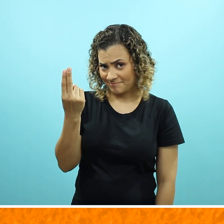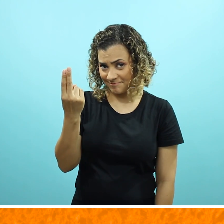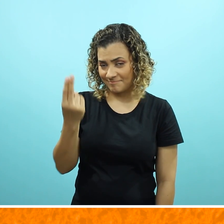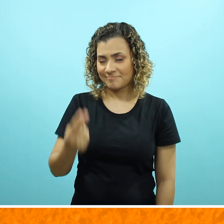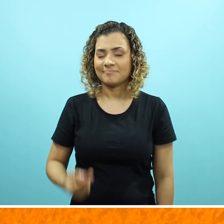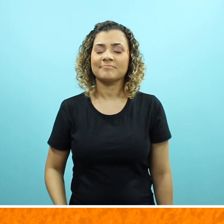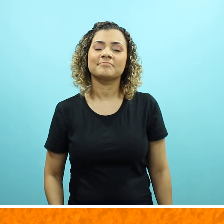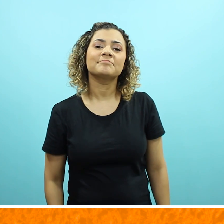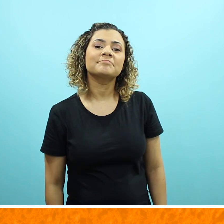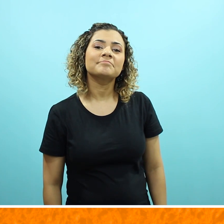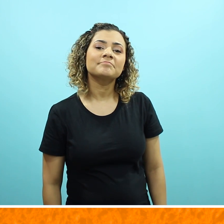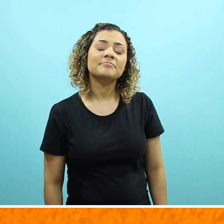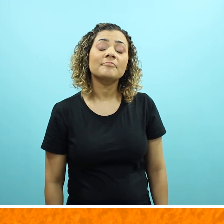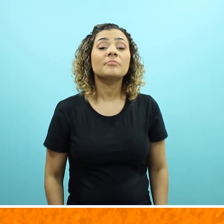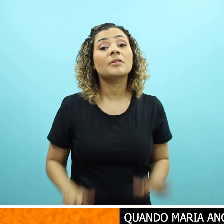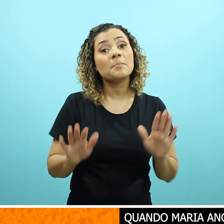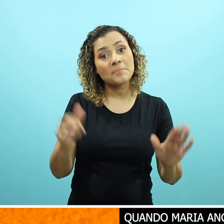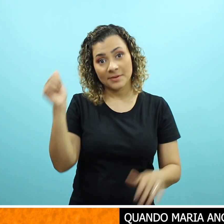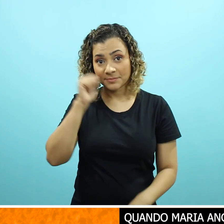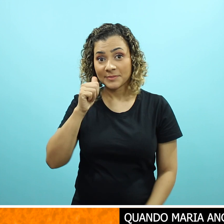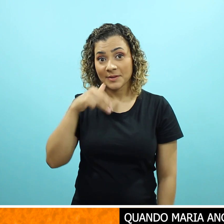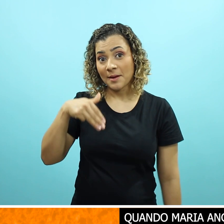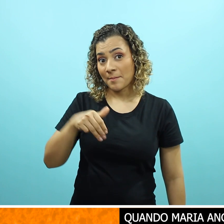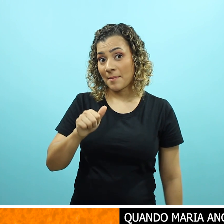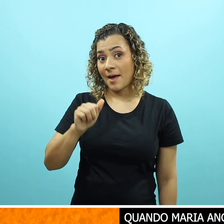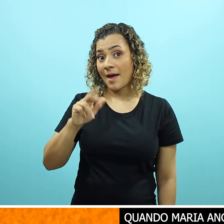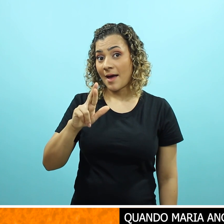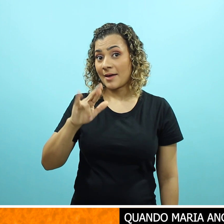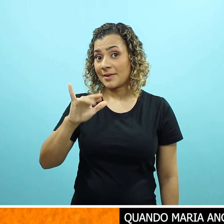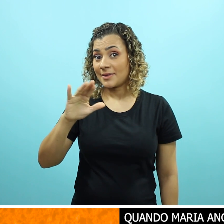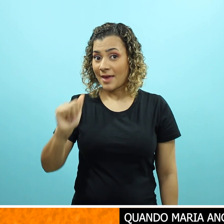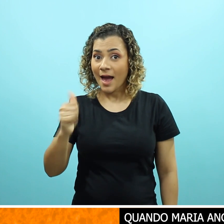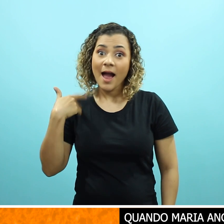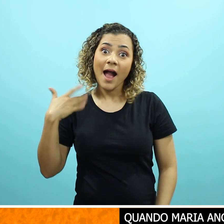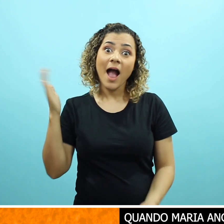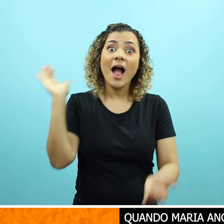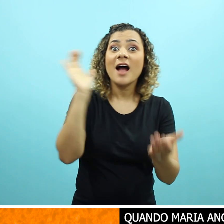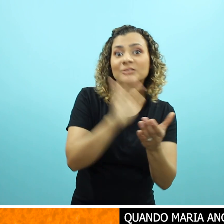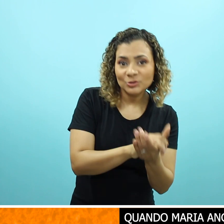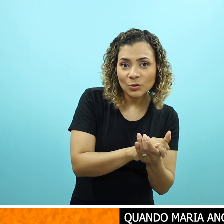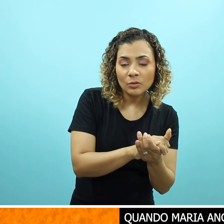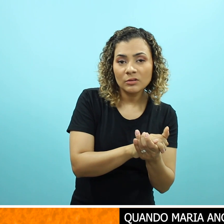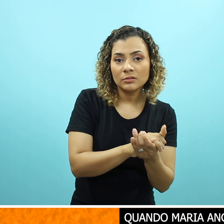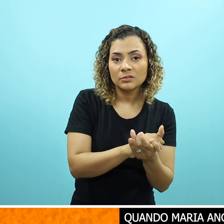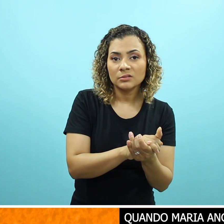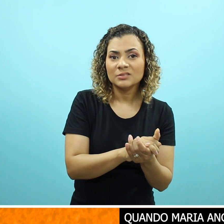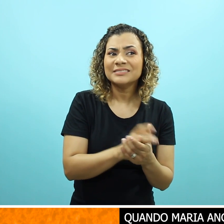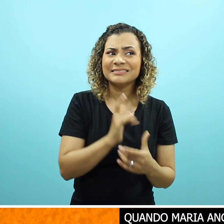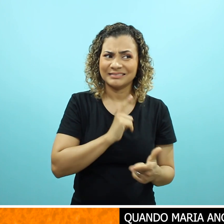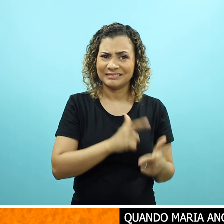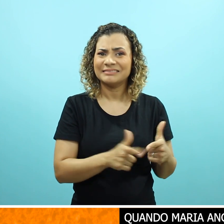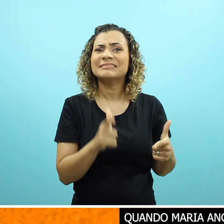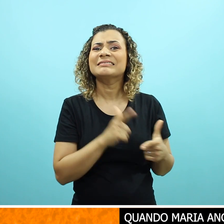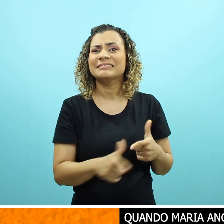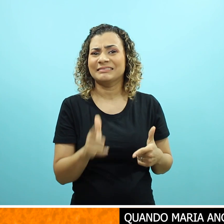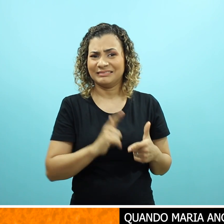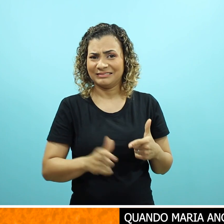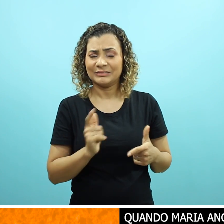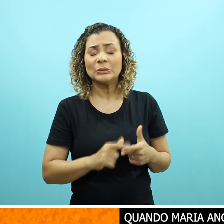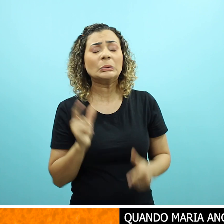Quando Maria Angula se casou, começaram os seus